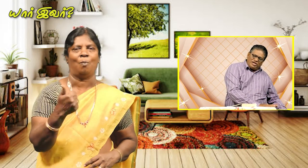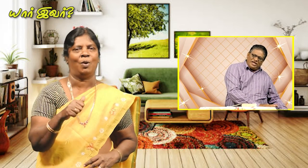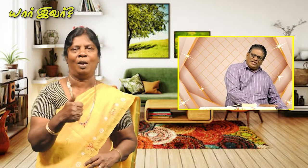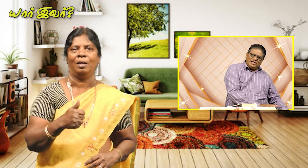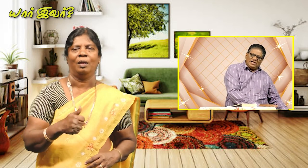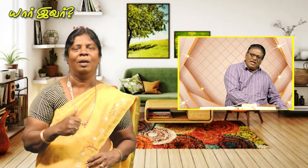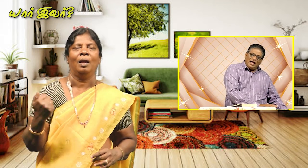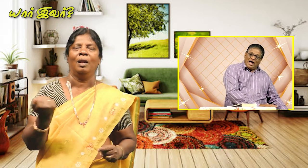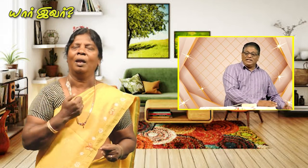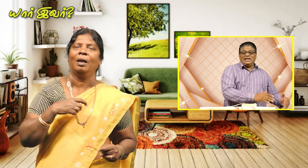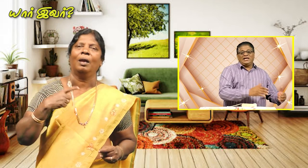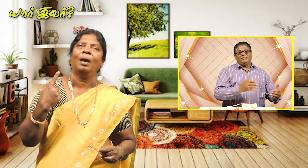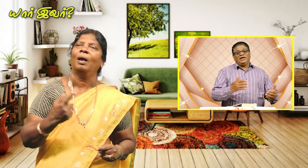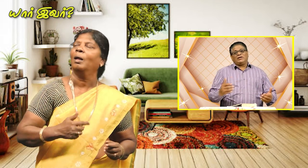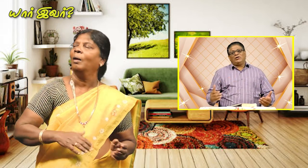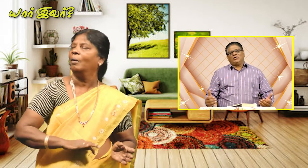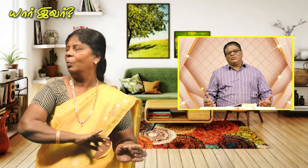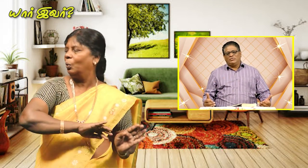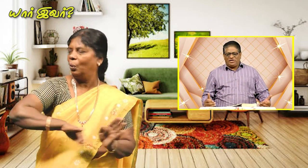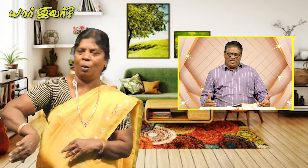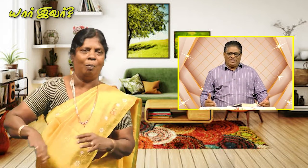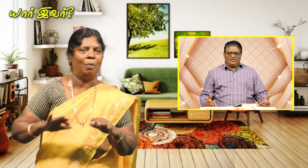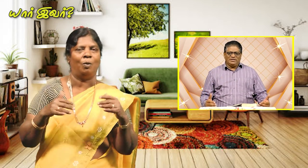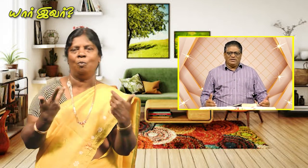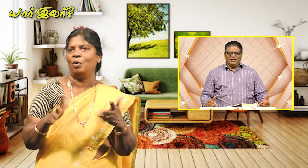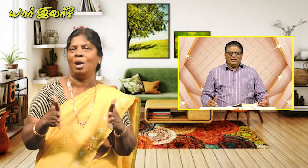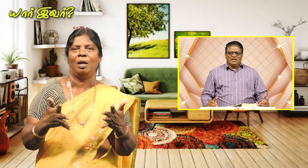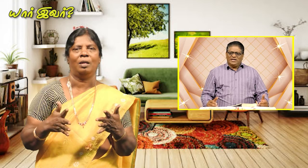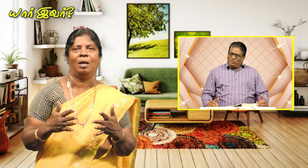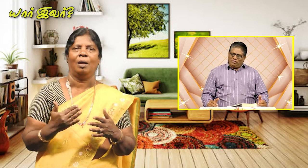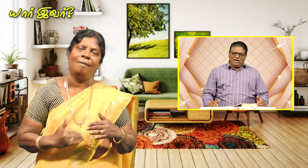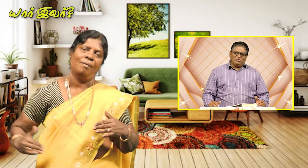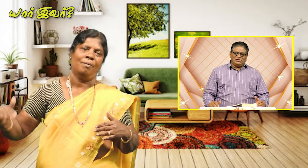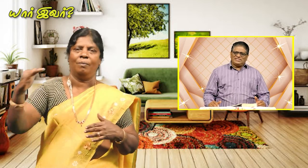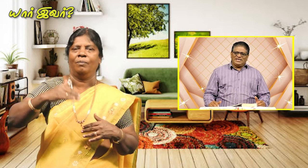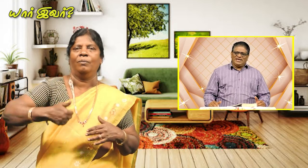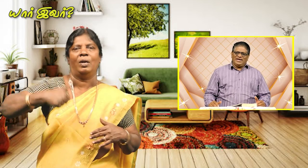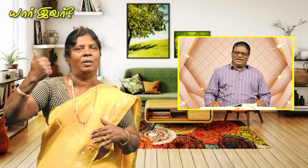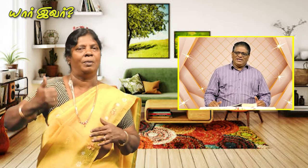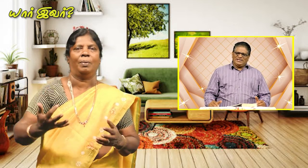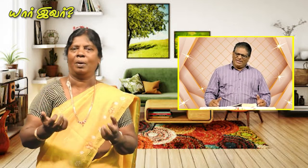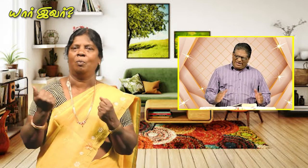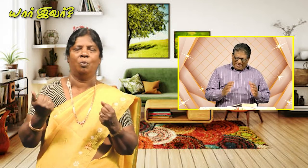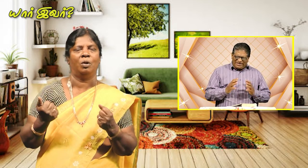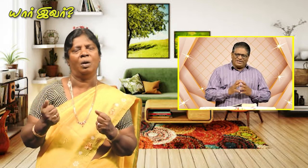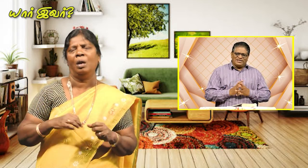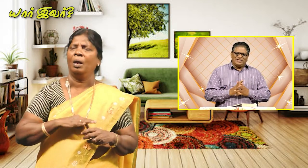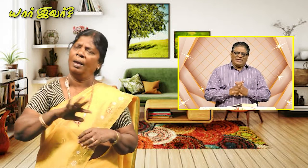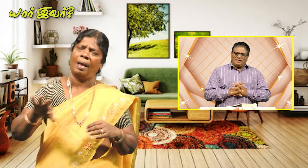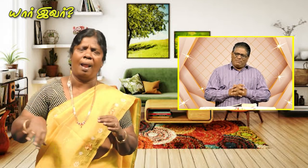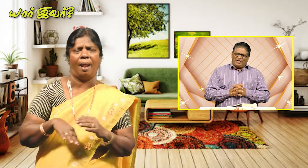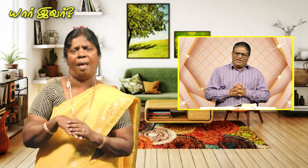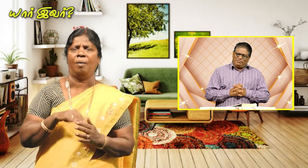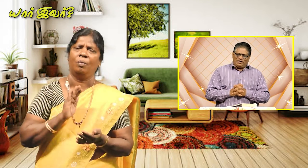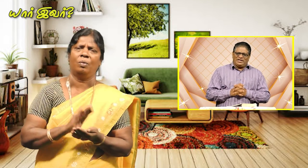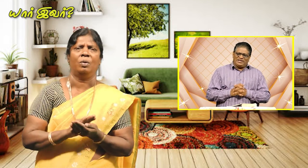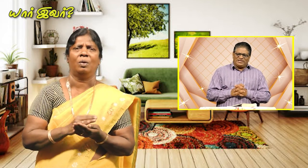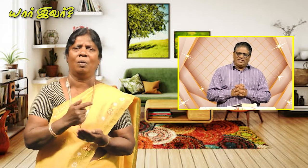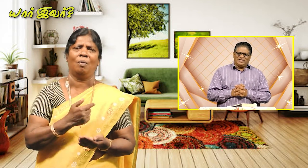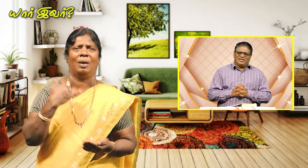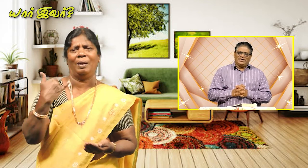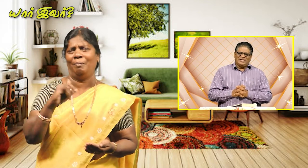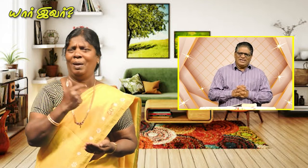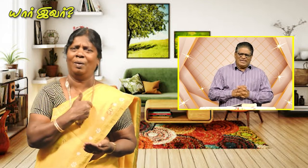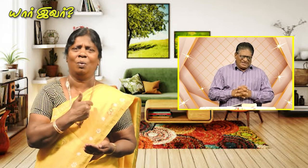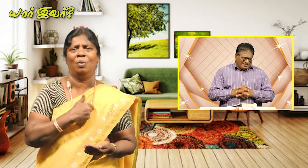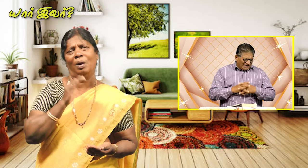கட்டவும் முடியாது, அதை நீங்க மேற்கொள்ளவும் முடியாது. நீங்க ஒன்னே ஒண்ணு செய்யுங்க, இதெல்லாம் இருக்குதுங்க, இந்த பழைய இயல்பெல்லாம்